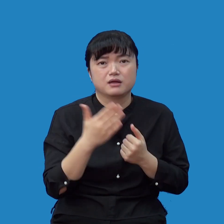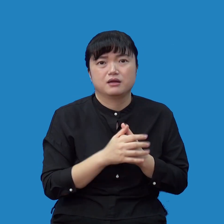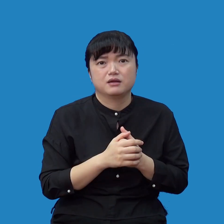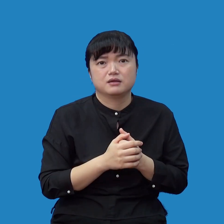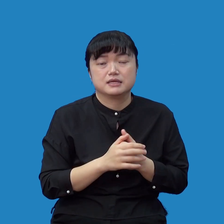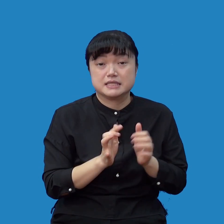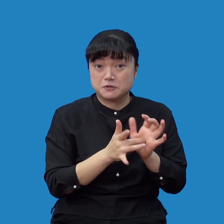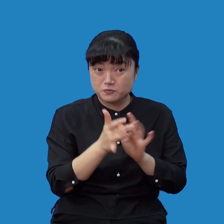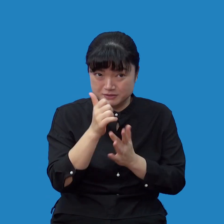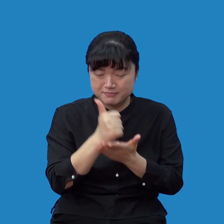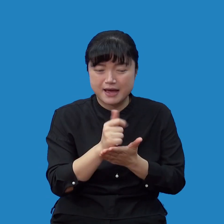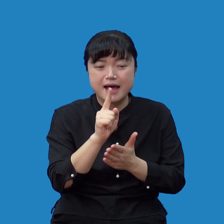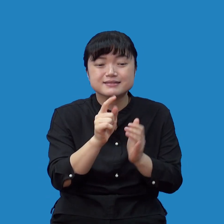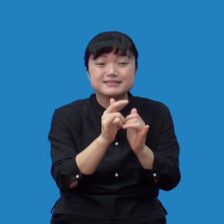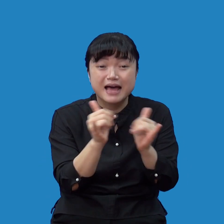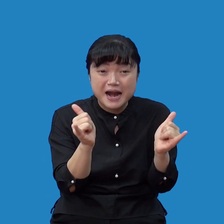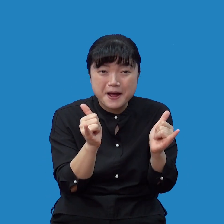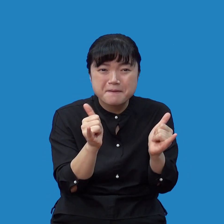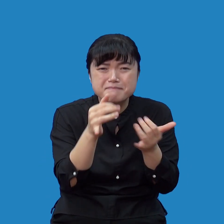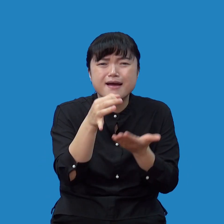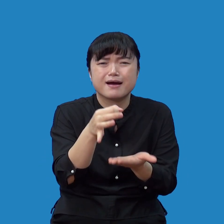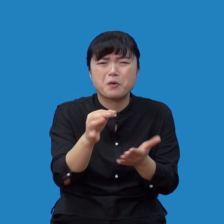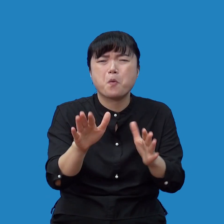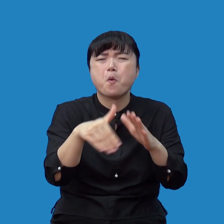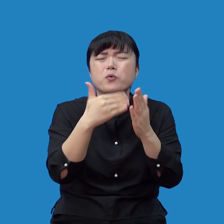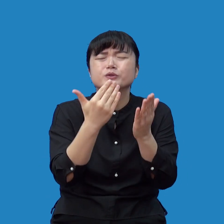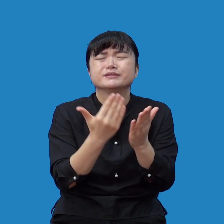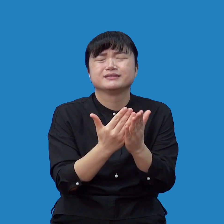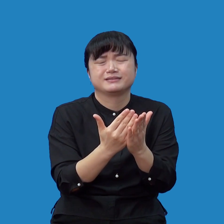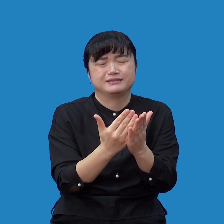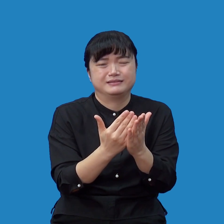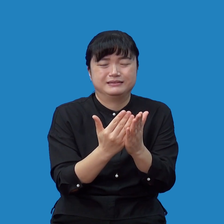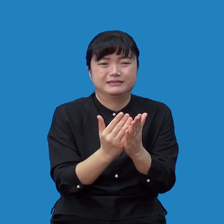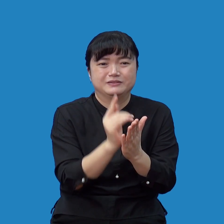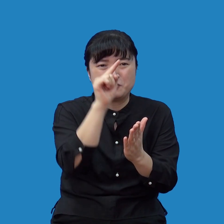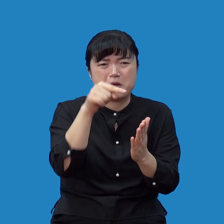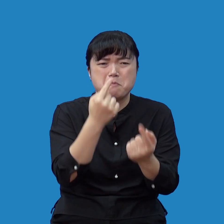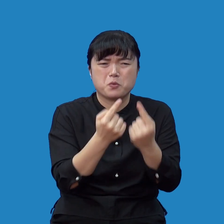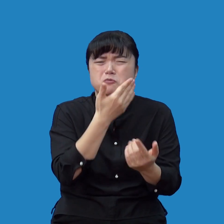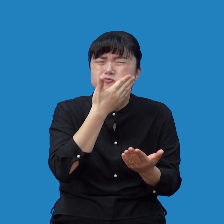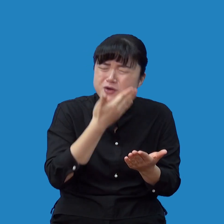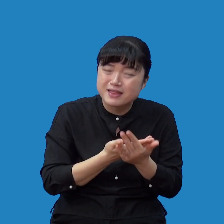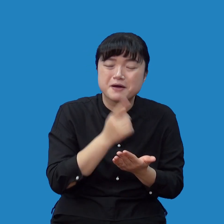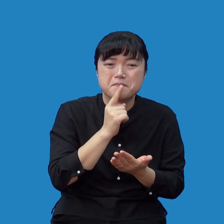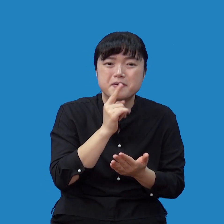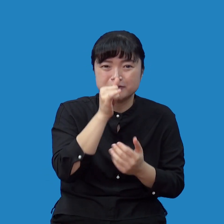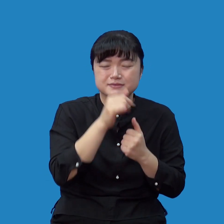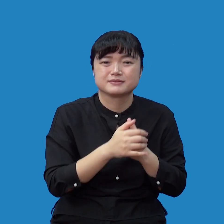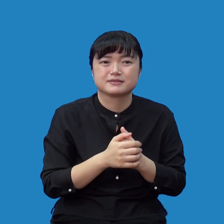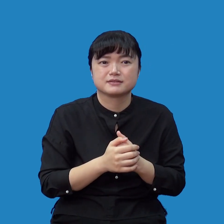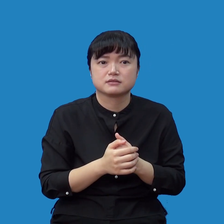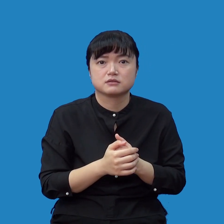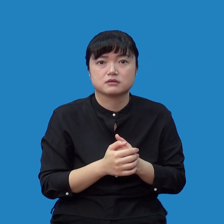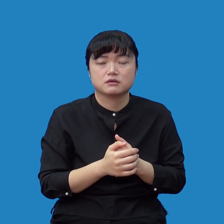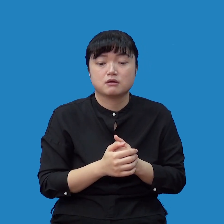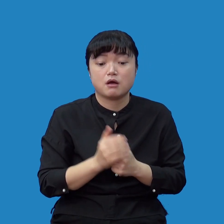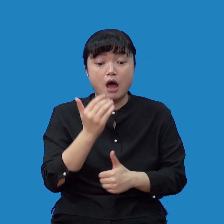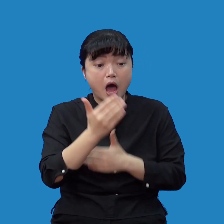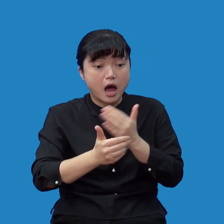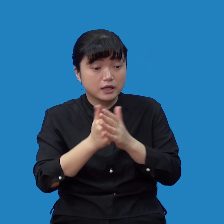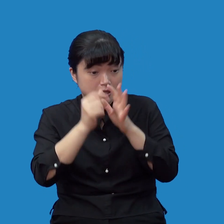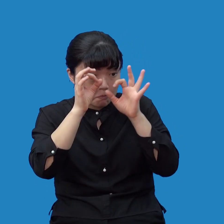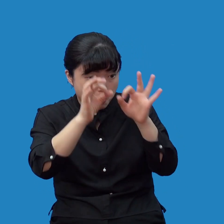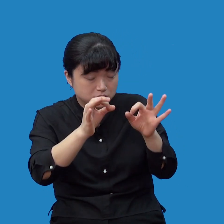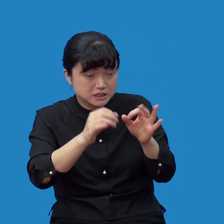예수님께서는 한 사람의 가치가 온 천하보다도 더 귀하다고 하셨습니다. 세상 기준과 하나님이 보시는